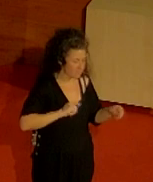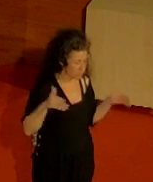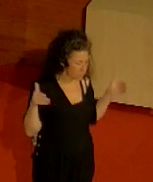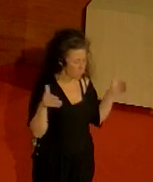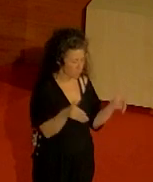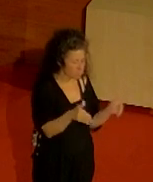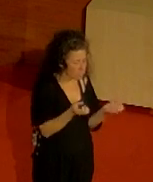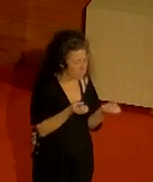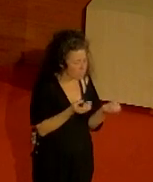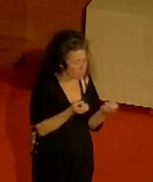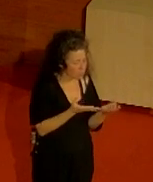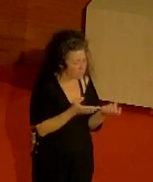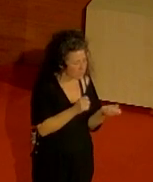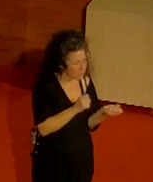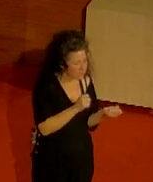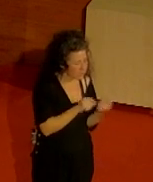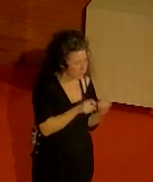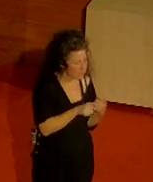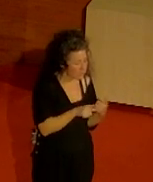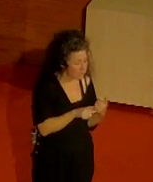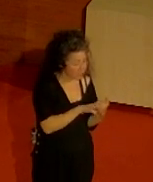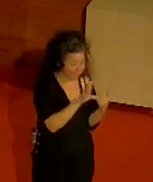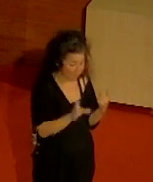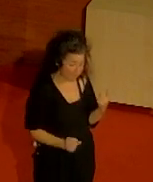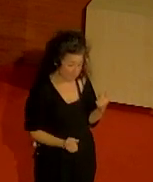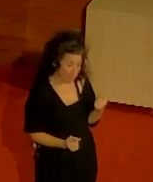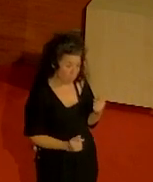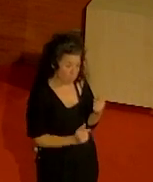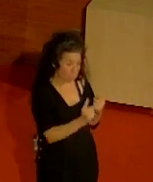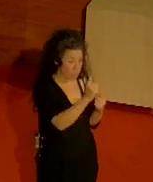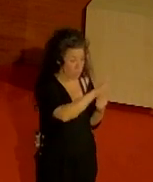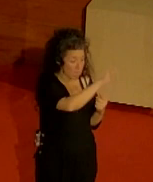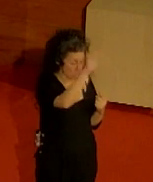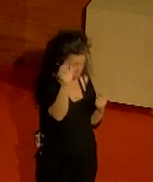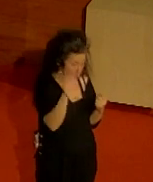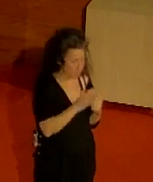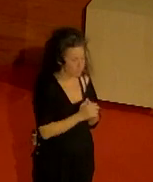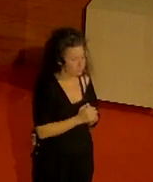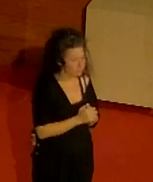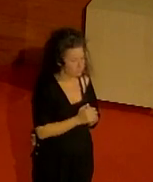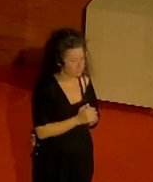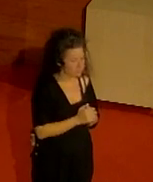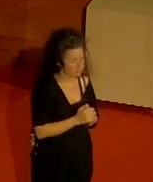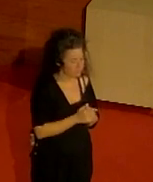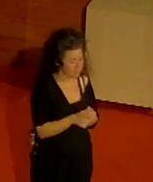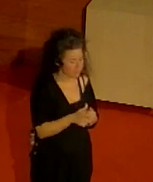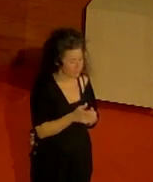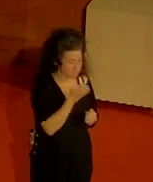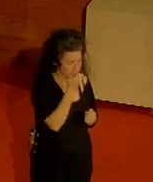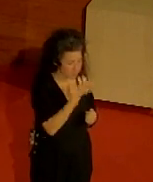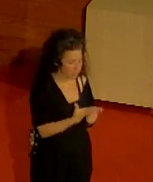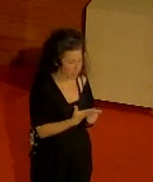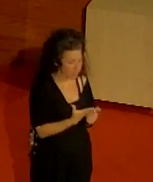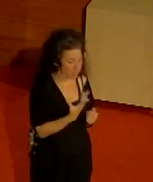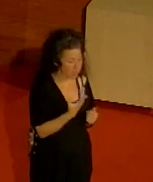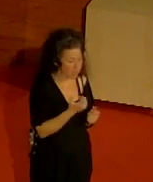migraciones desde África hasta Europa, quizá valía más la pena contar una realidad más grande, que es la migración dentro de